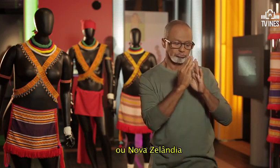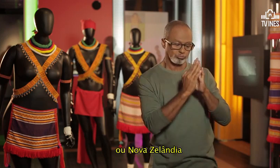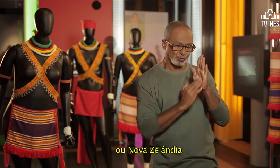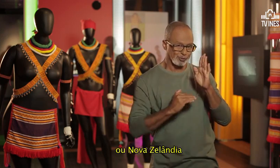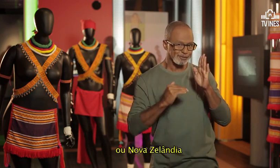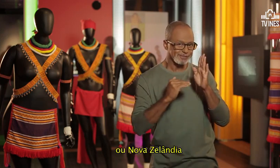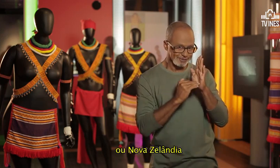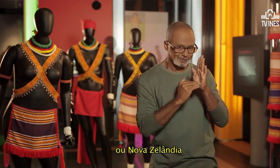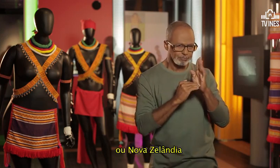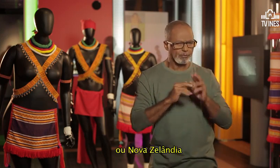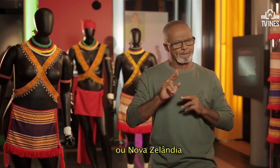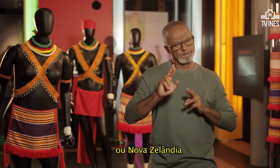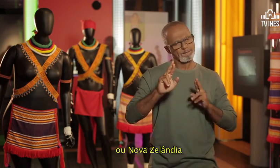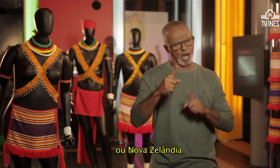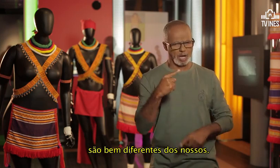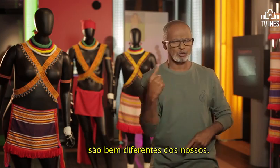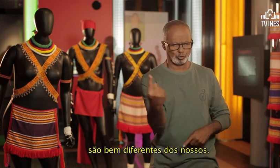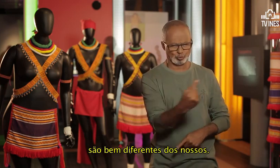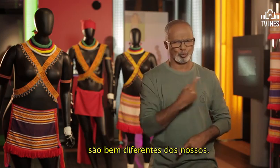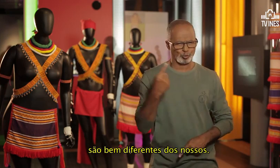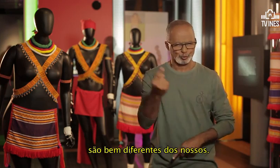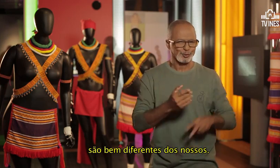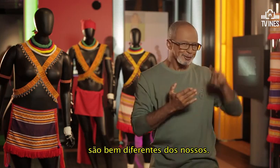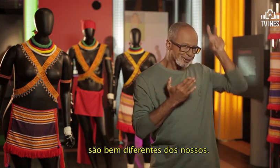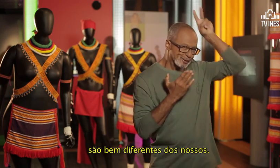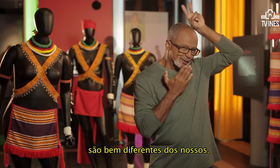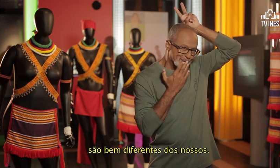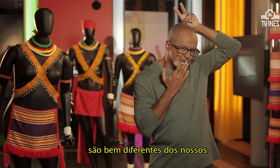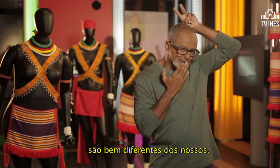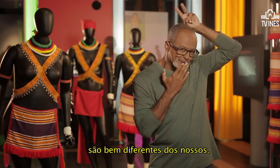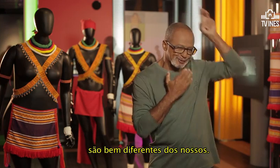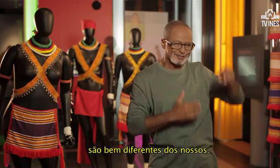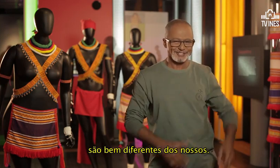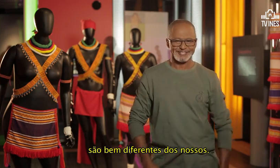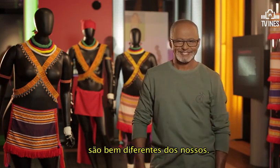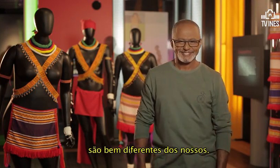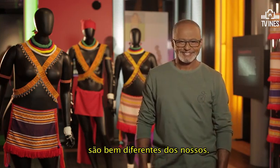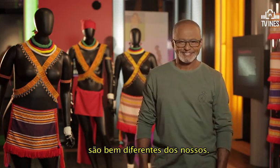ou Nova Zelândia são bem diferentes dos nossos.